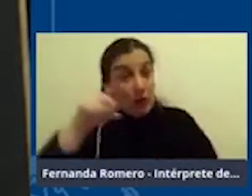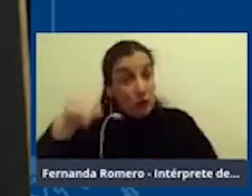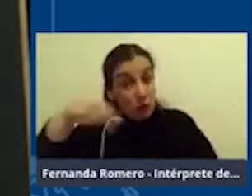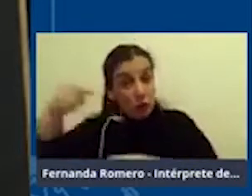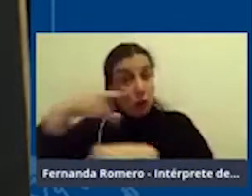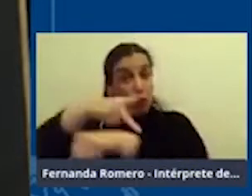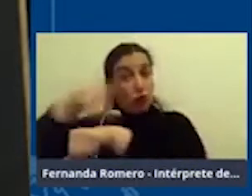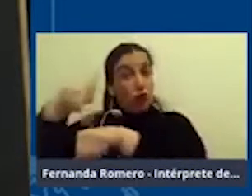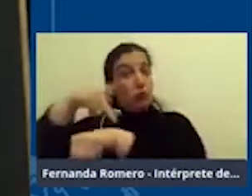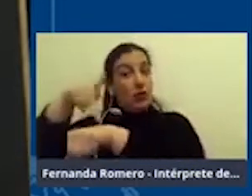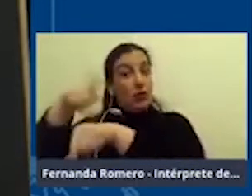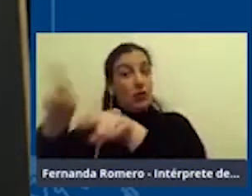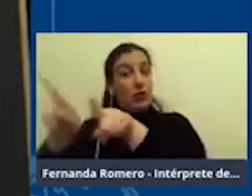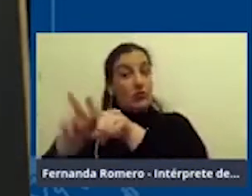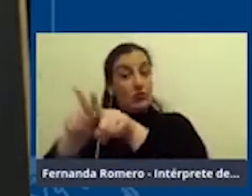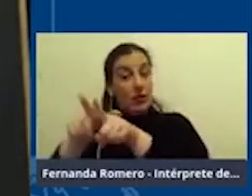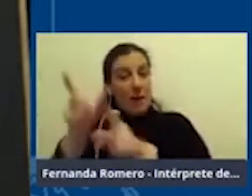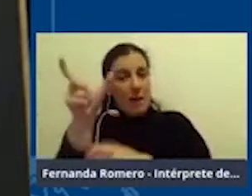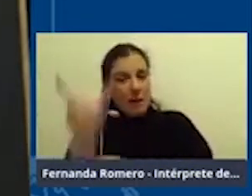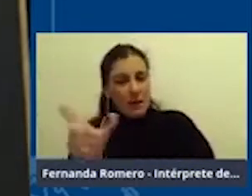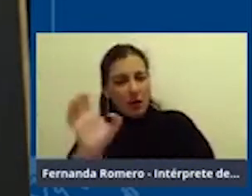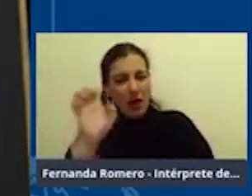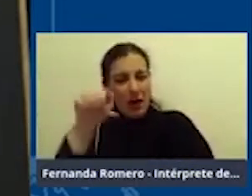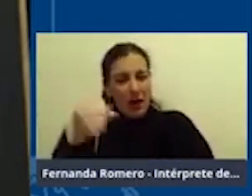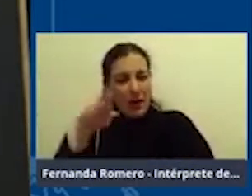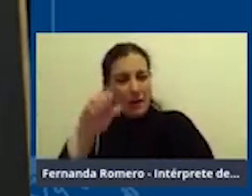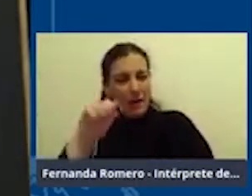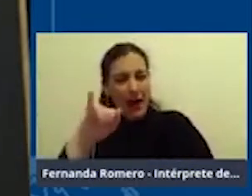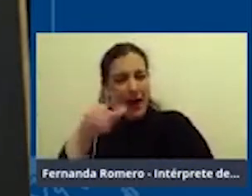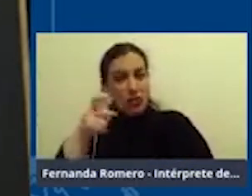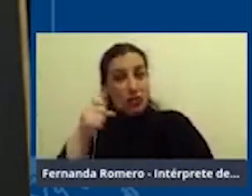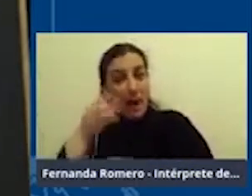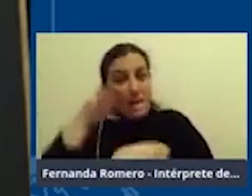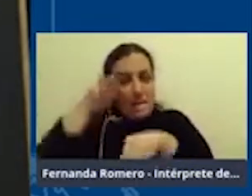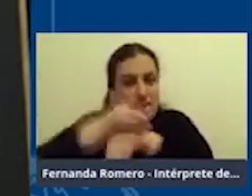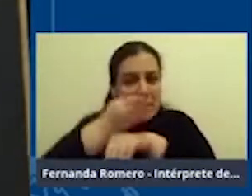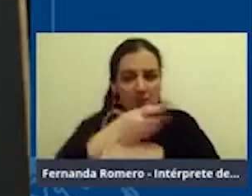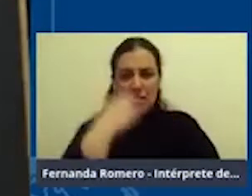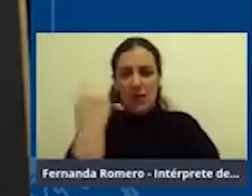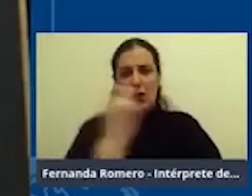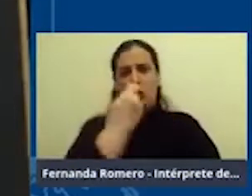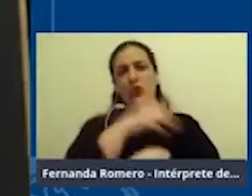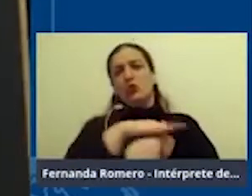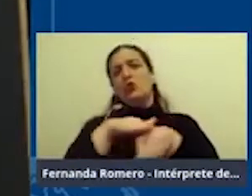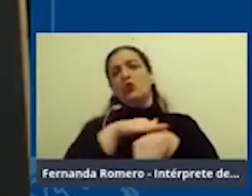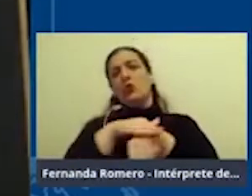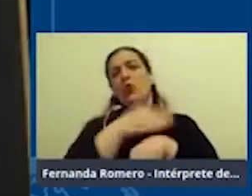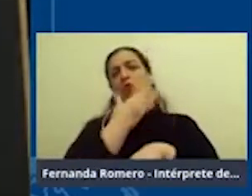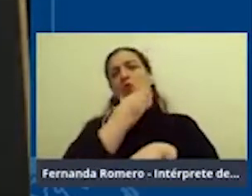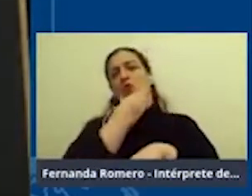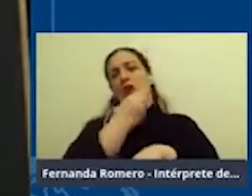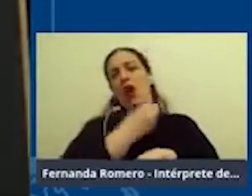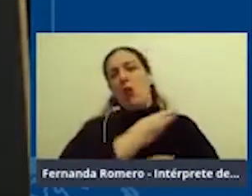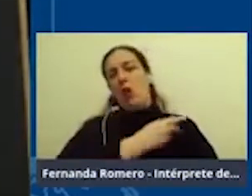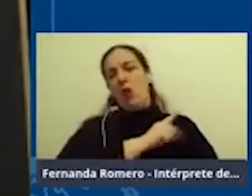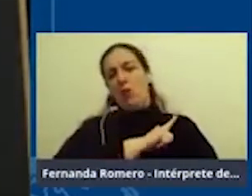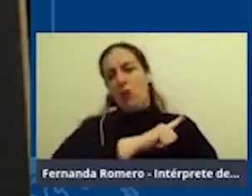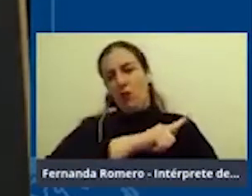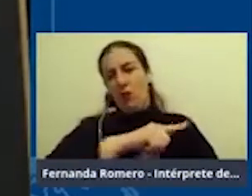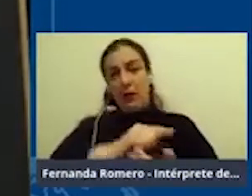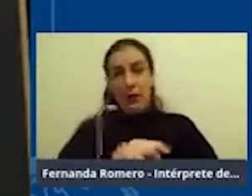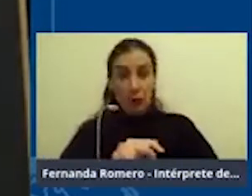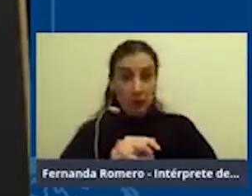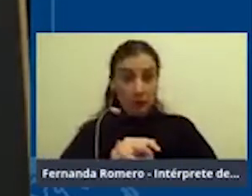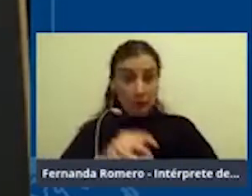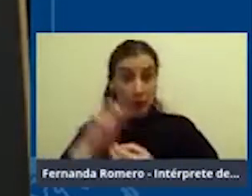seus embaixadores em Brasília em estar no Rio Grande do Sul e conversar com o governador. Os embaixadores do Uruguai,